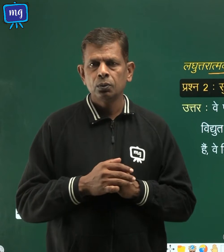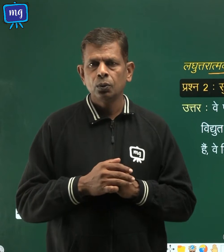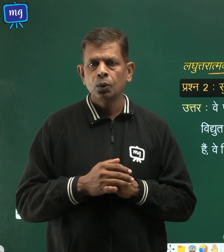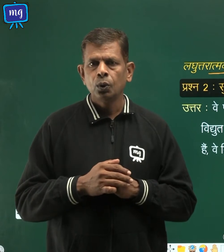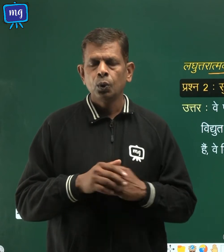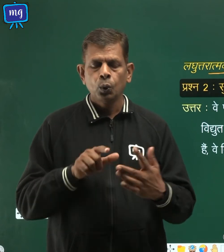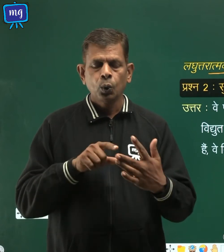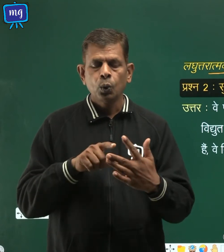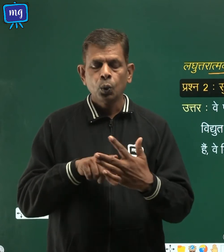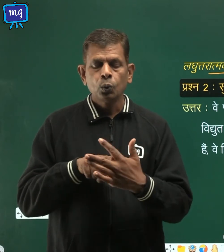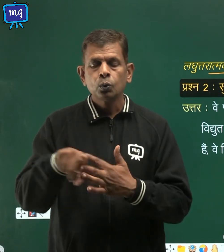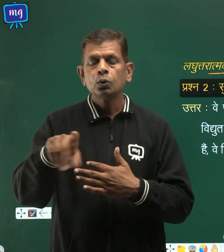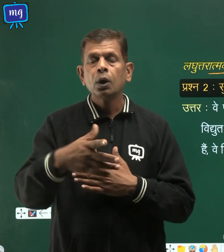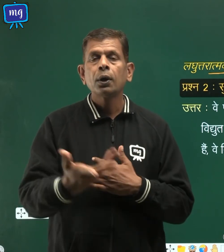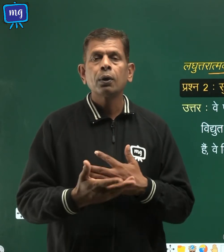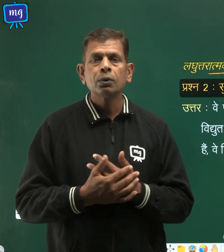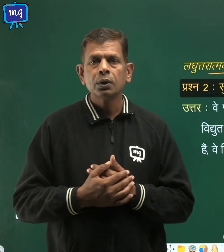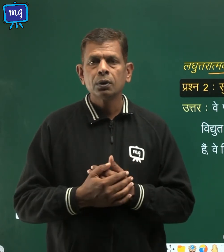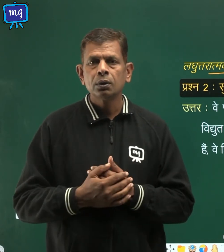सुचालक क्या होते हैं?